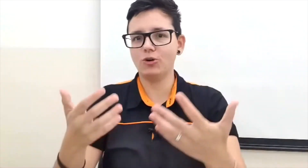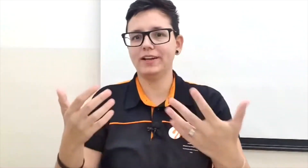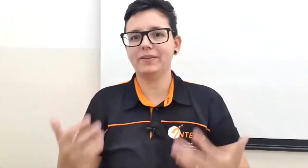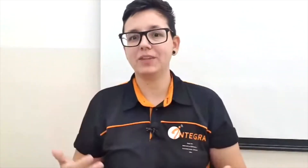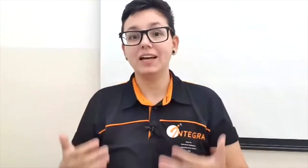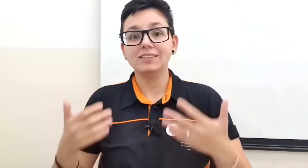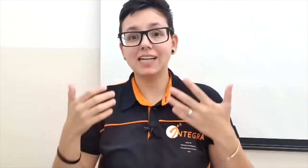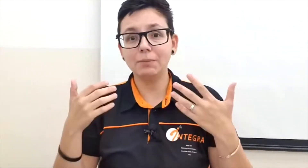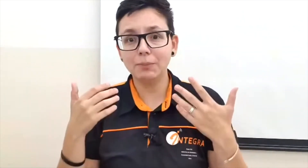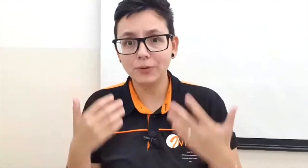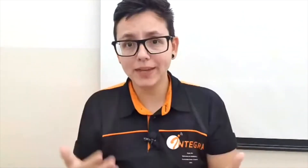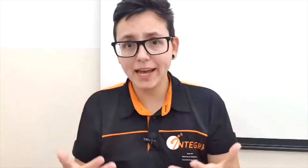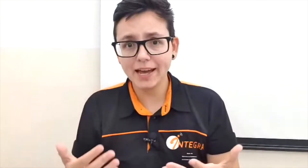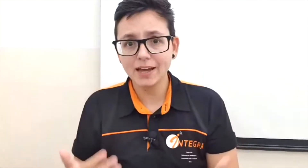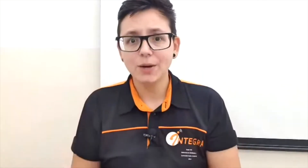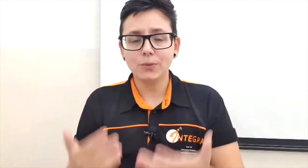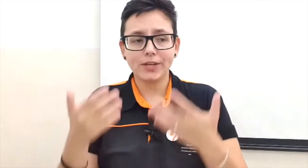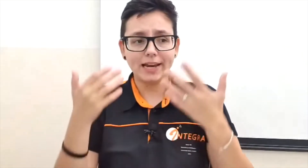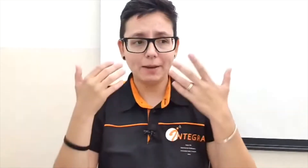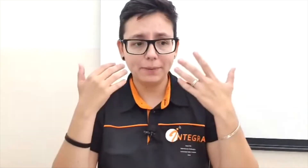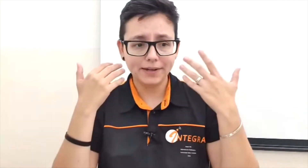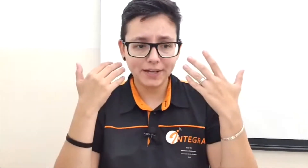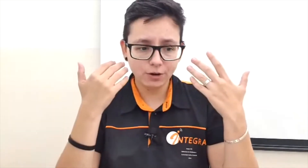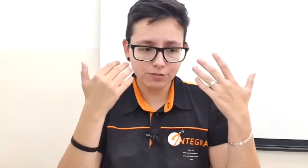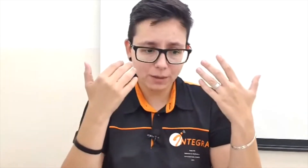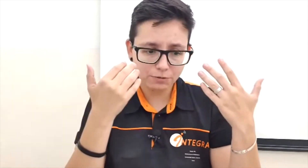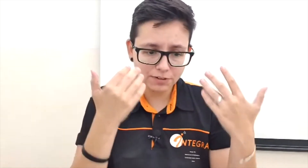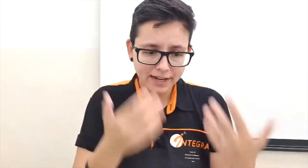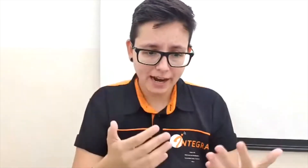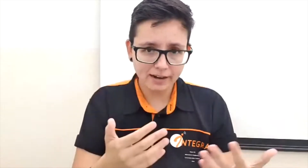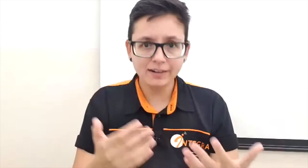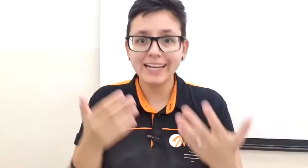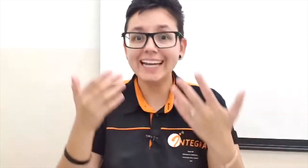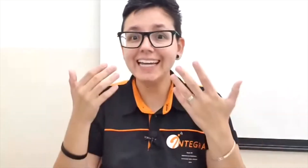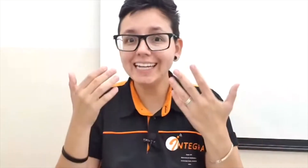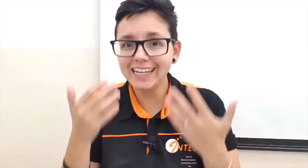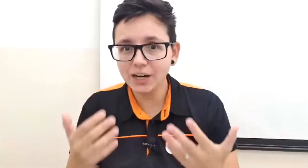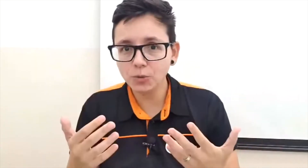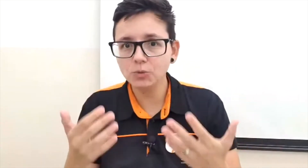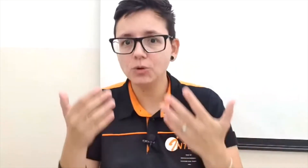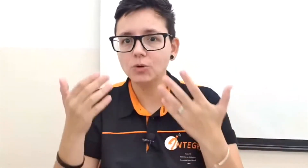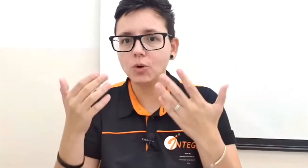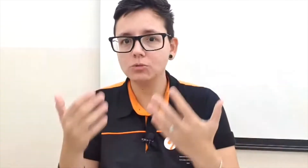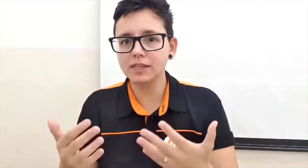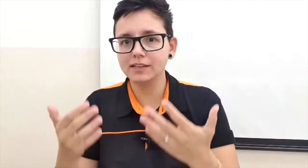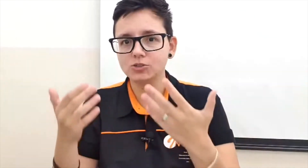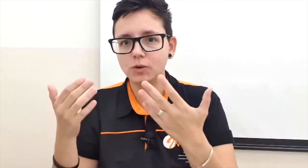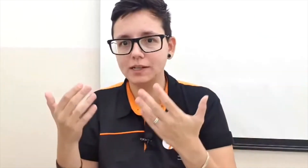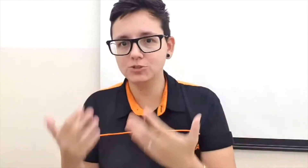funciona. Sabe por quê? Porque ele aprendeu o verbo ficar e não